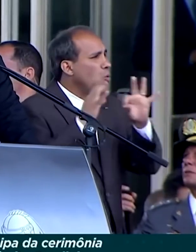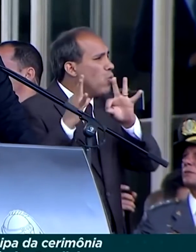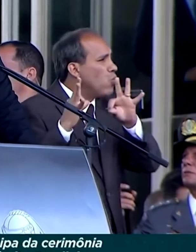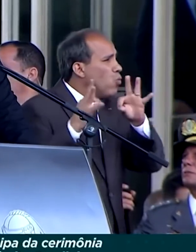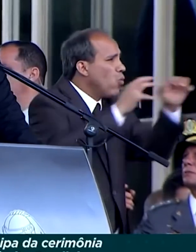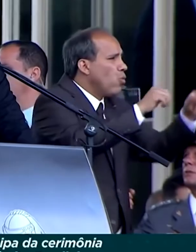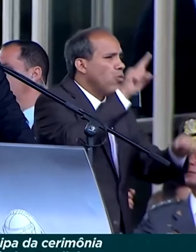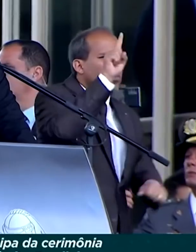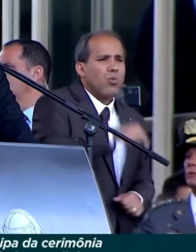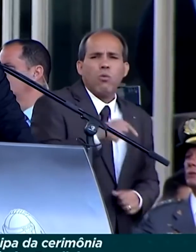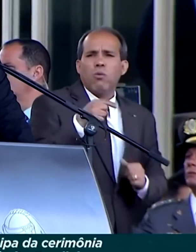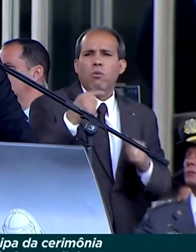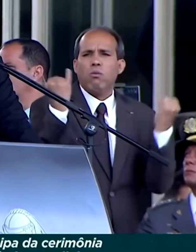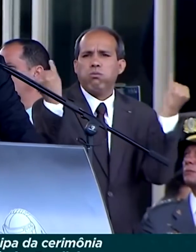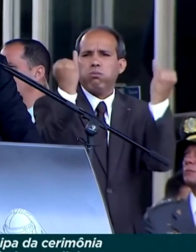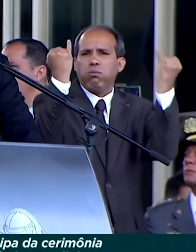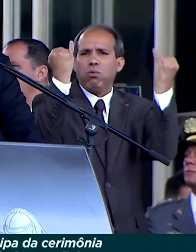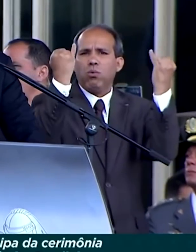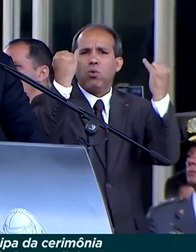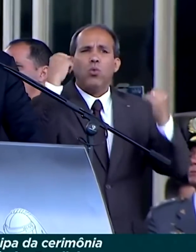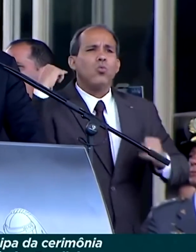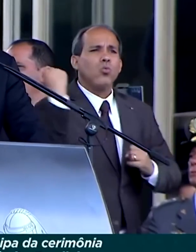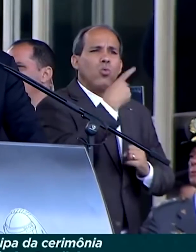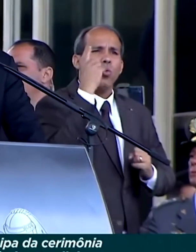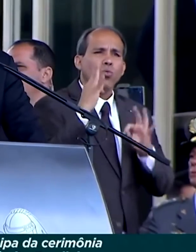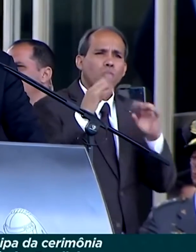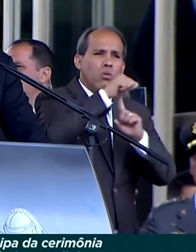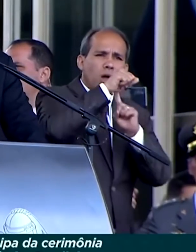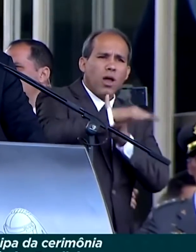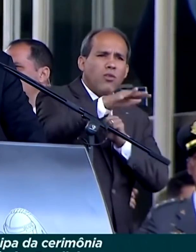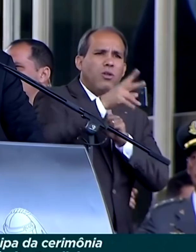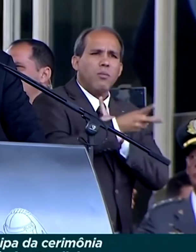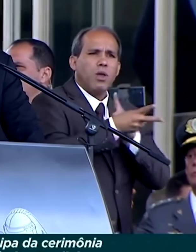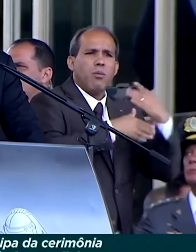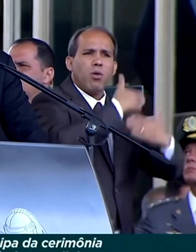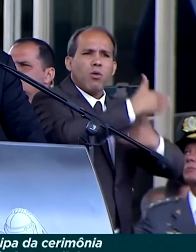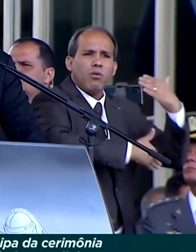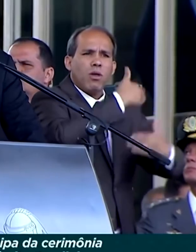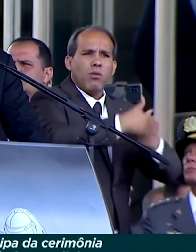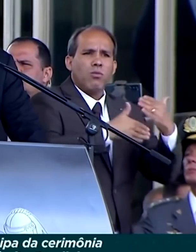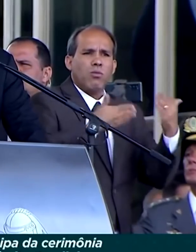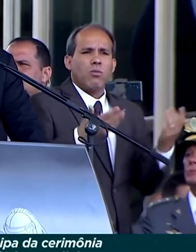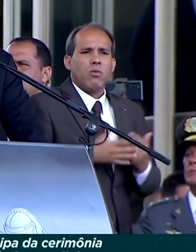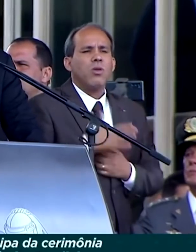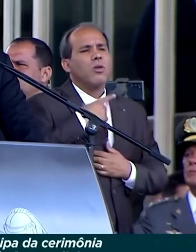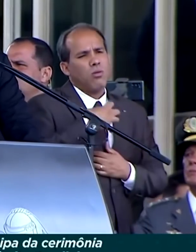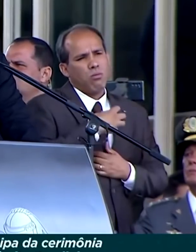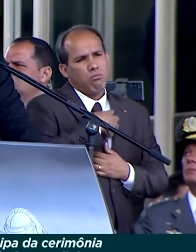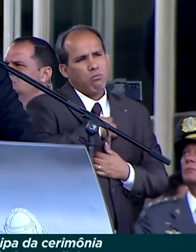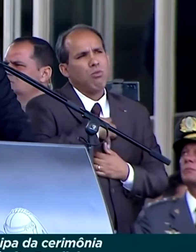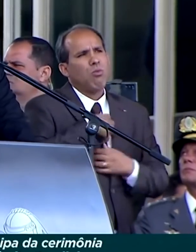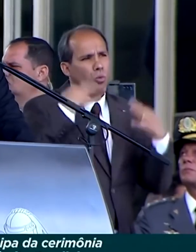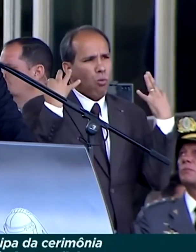importantes, todos nós somos agentes desse processo. E eu tenho certeza que as eleições